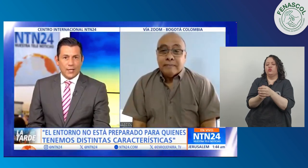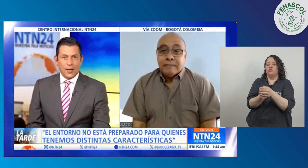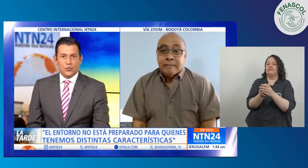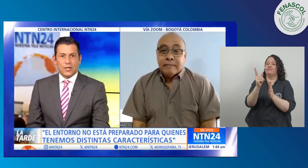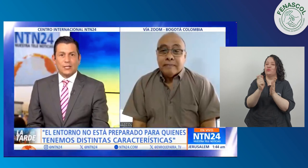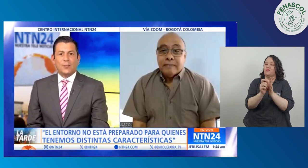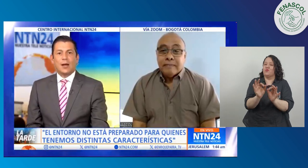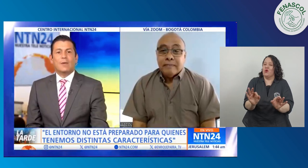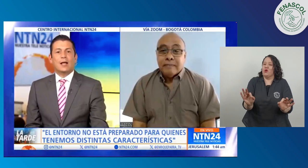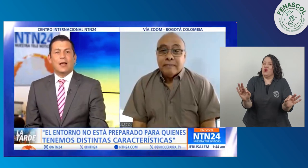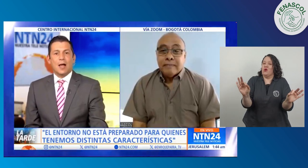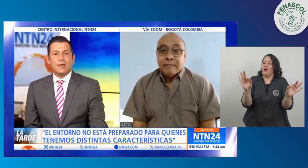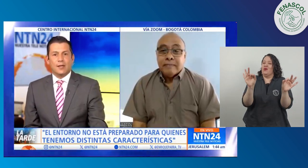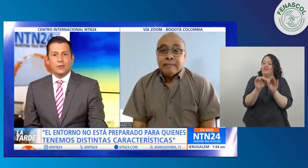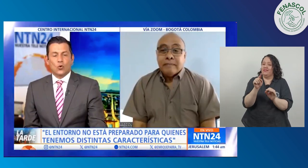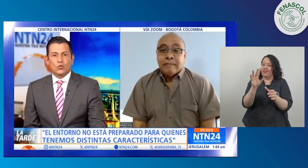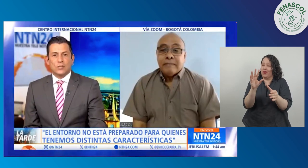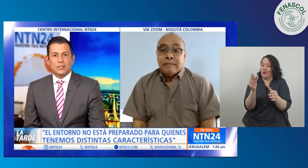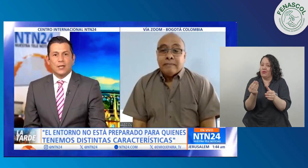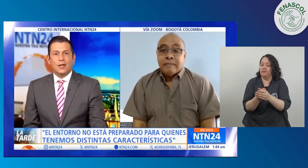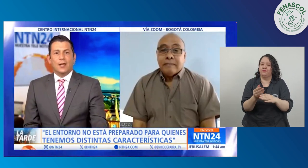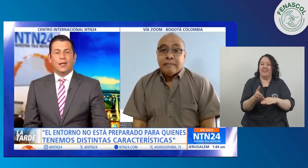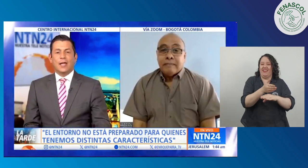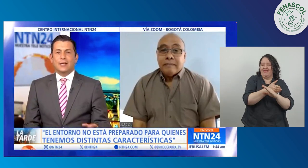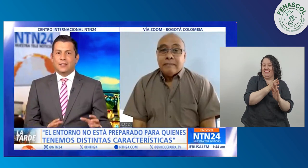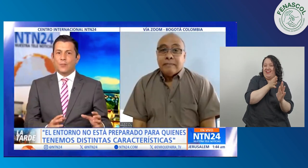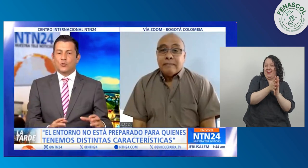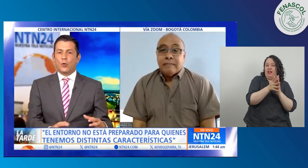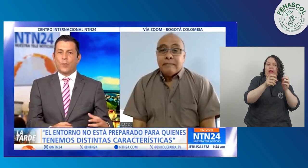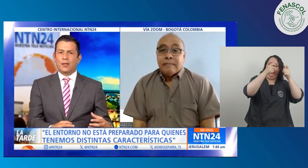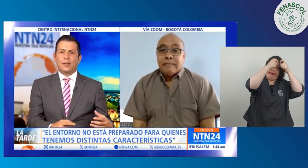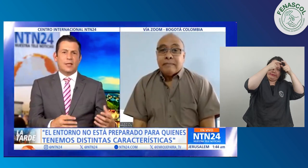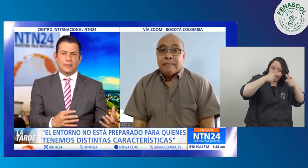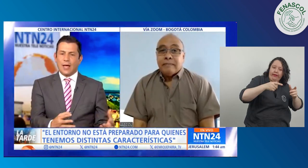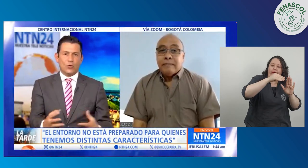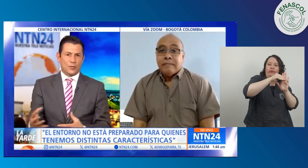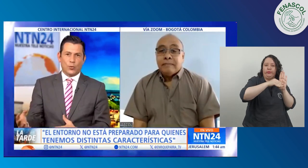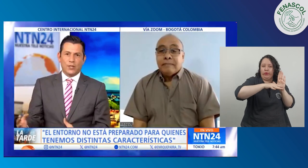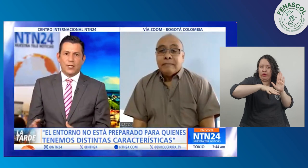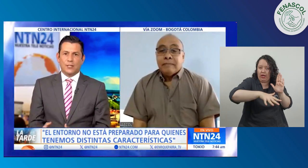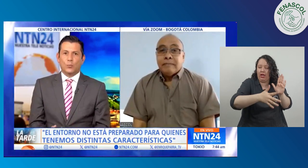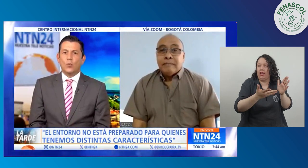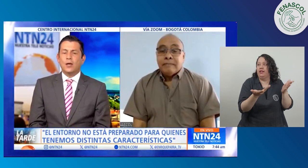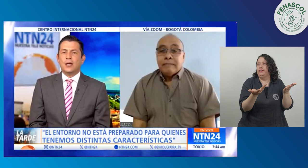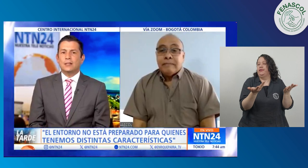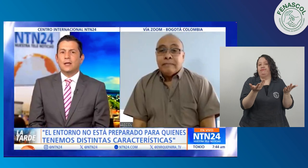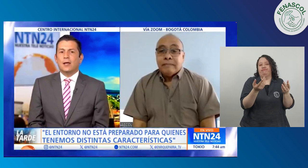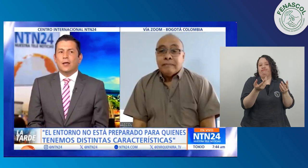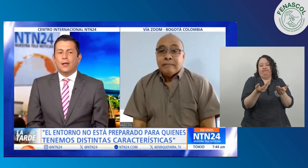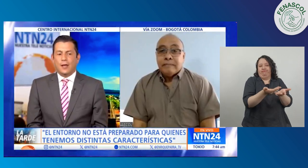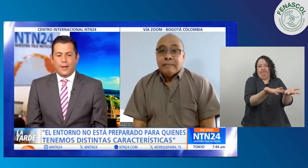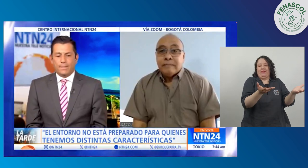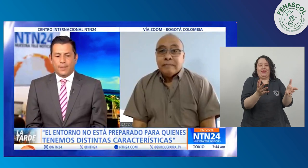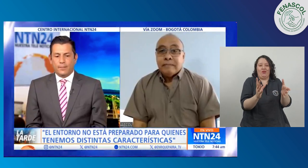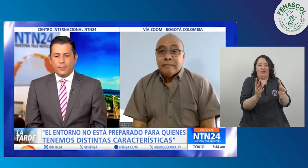Inclusión, consideramos que es la palabra clave, entonces. Ya decíamos, por parte del Estado, las políticas